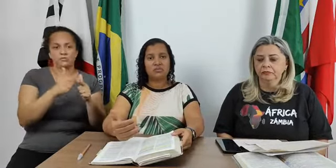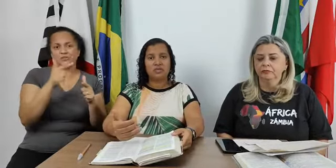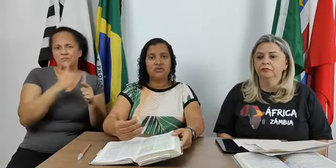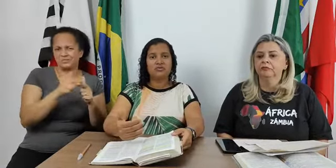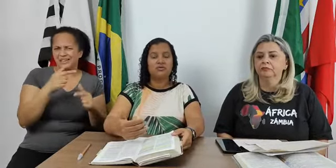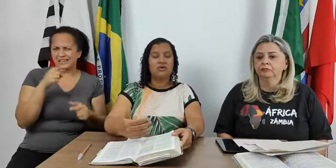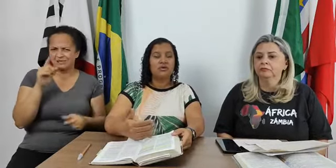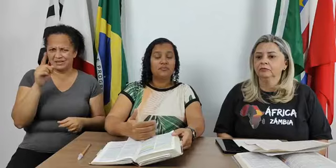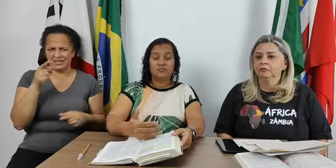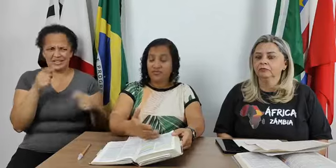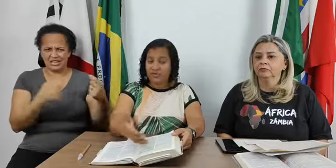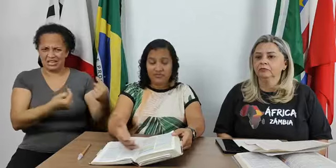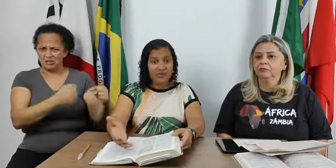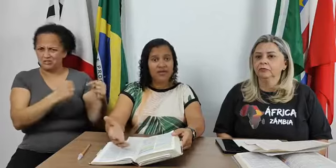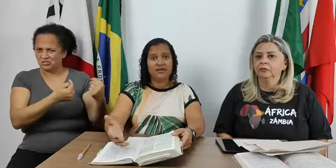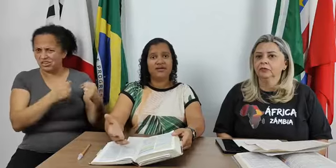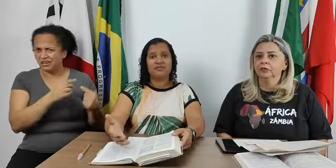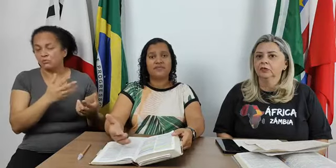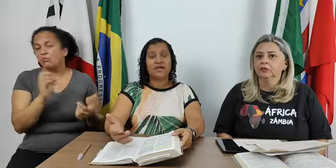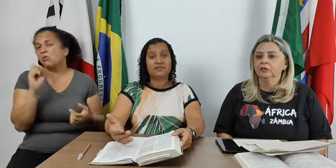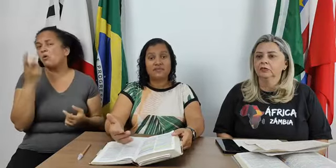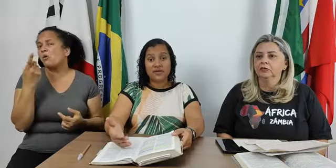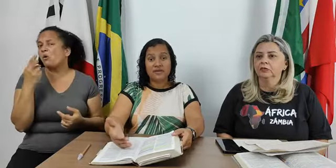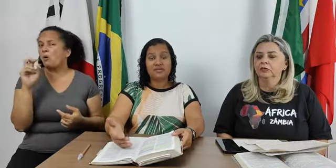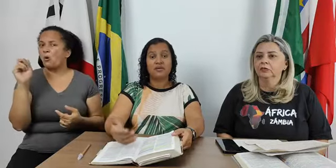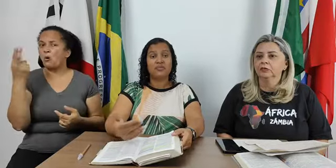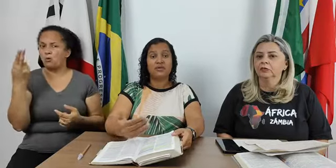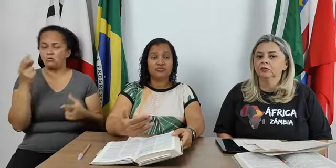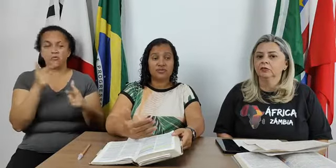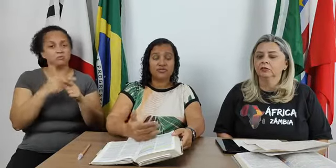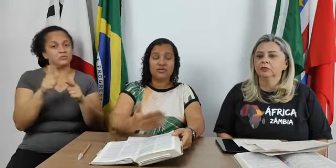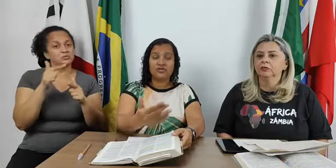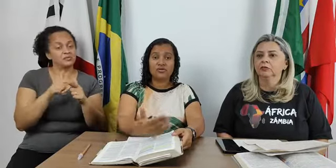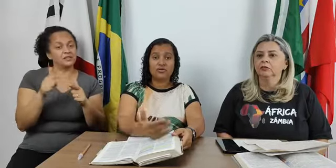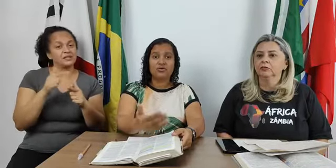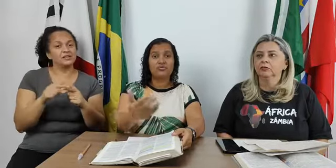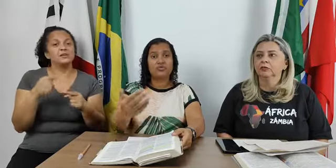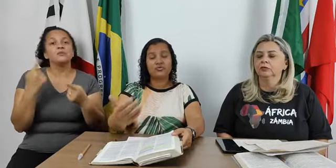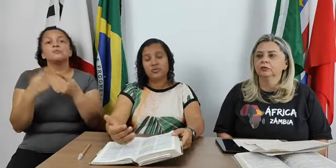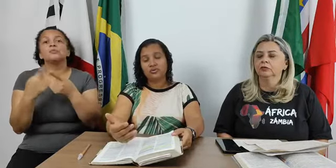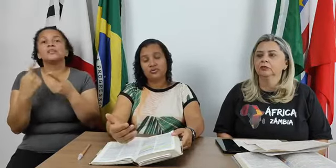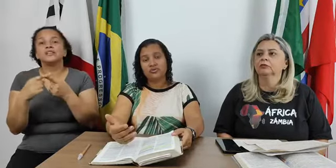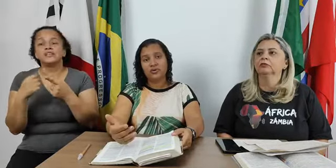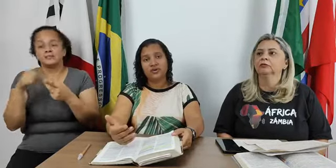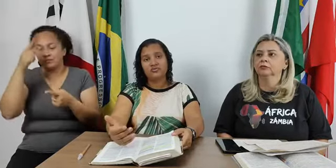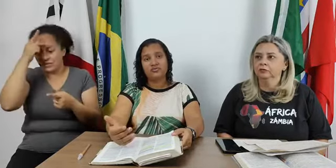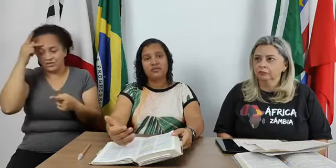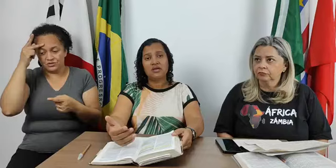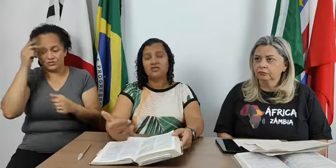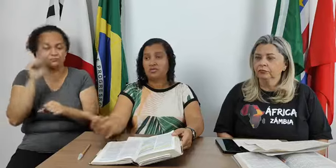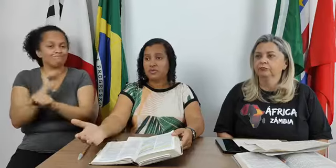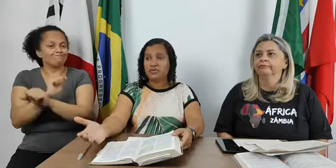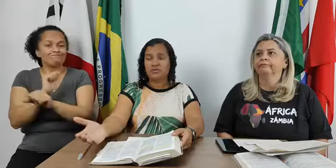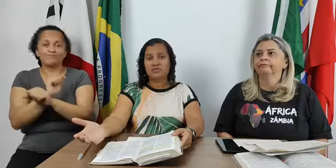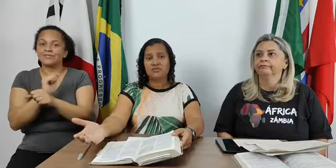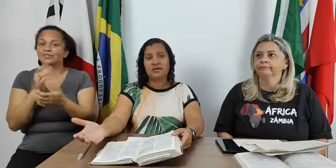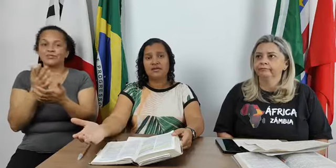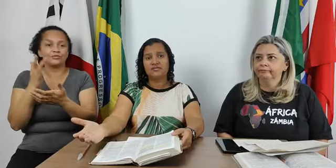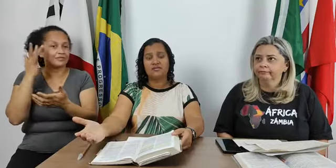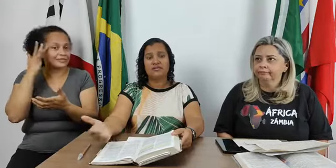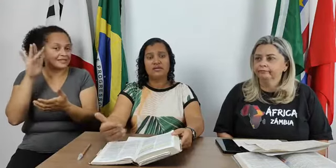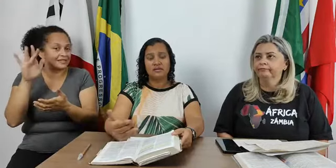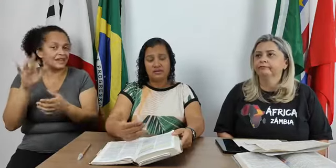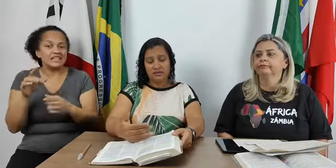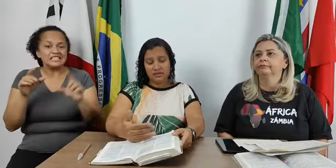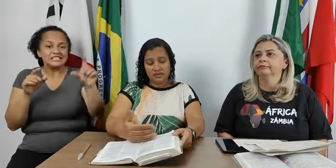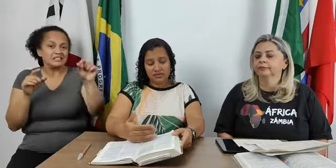perseguição do inimigo. Verifica. Às vezes é porque você foi ansioso e não esperou Deus falar com você e tomou uma decisão